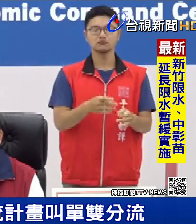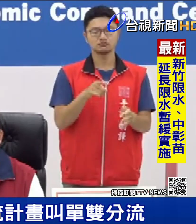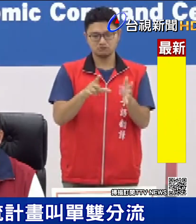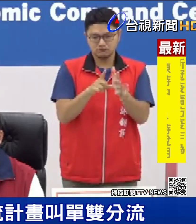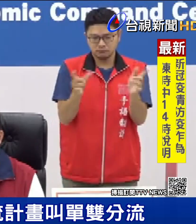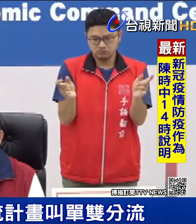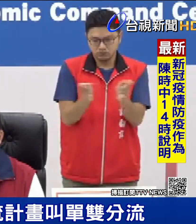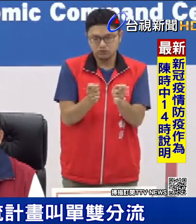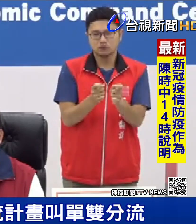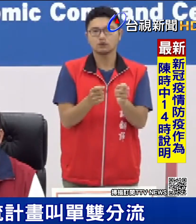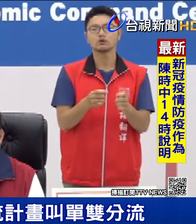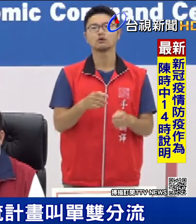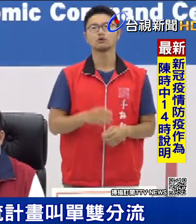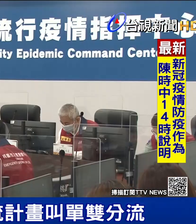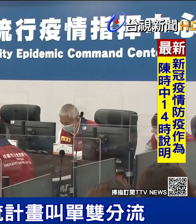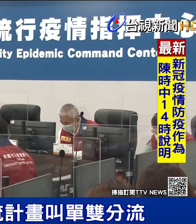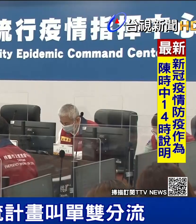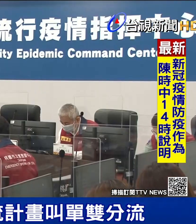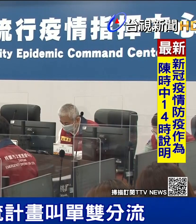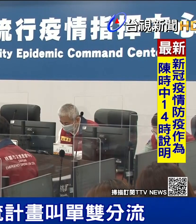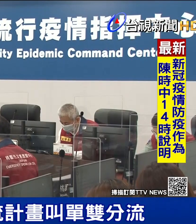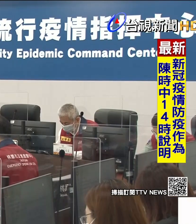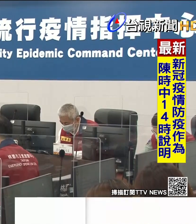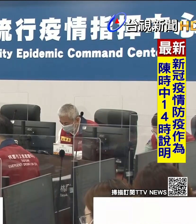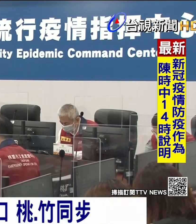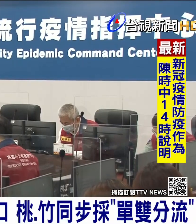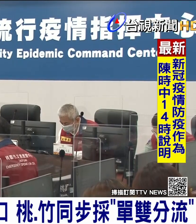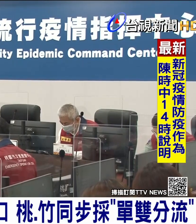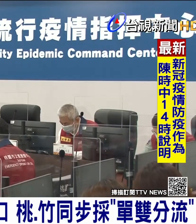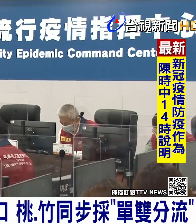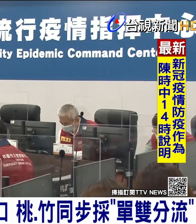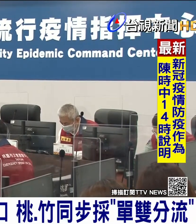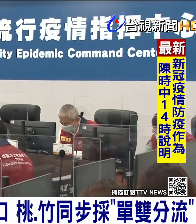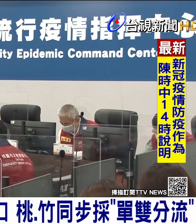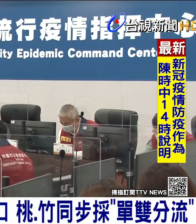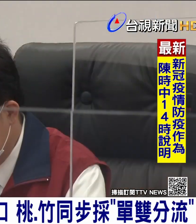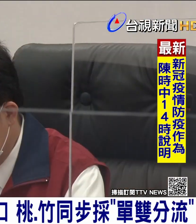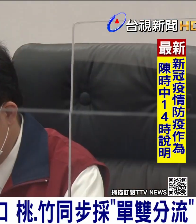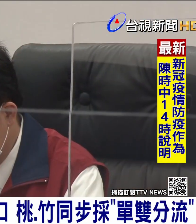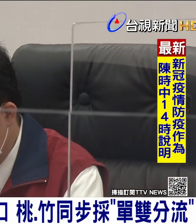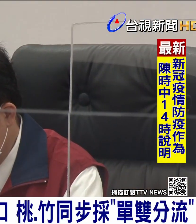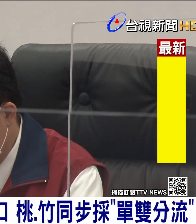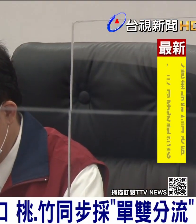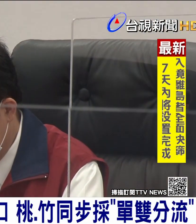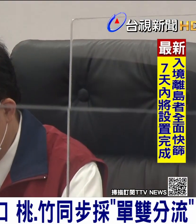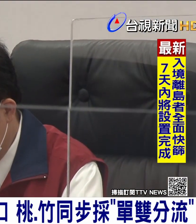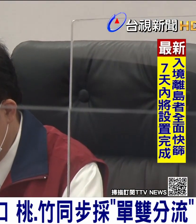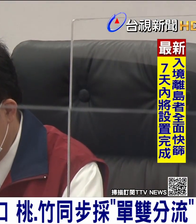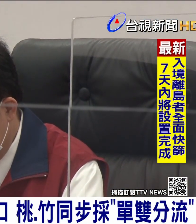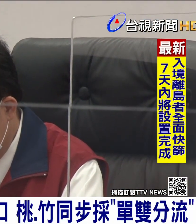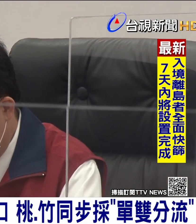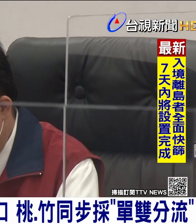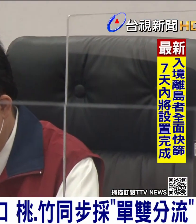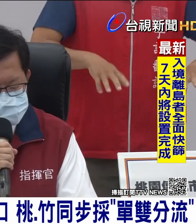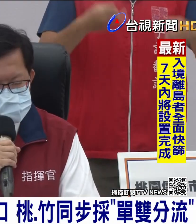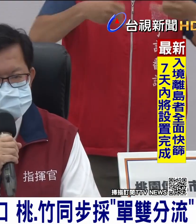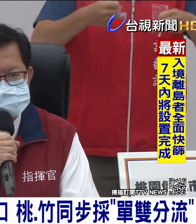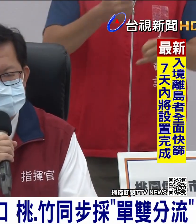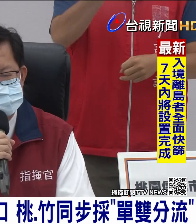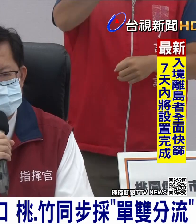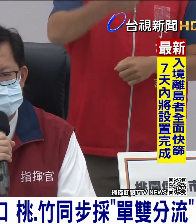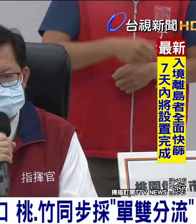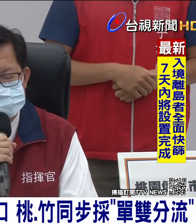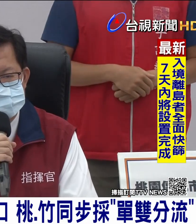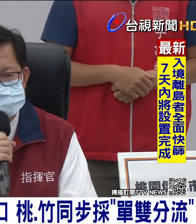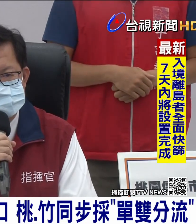计划。叫单双分流， 就怕传统市场群聚造成疫情再扩大。桃园市长郑文灿上午召开防疫会议，宣布即